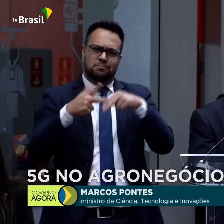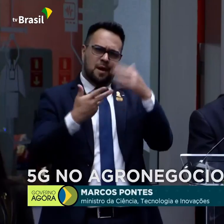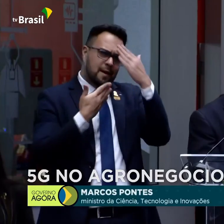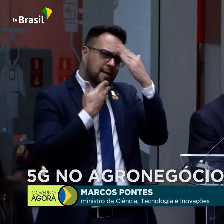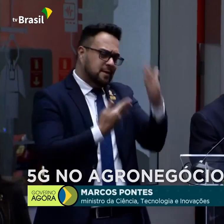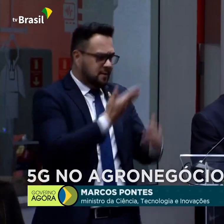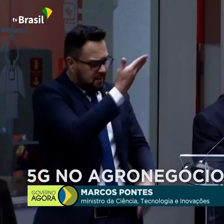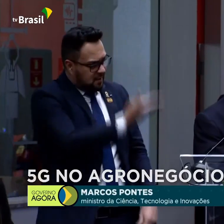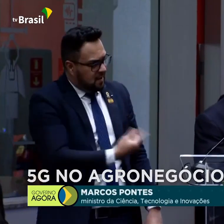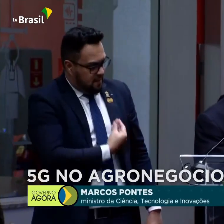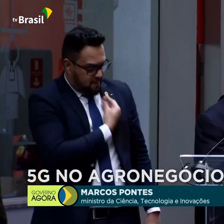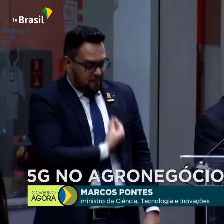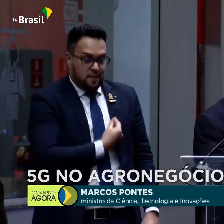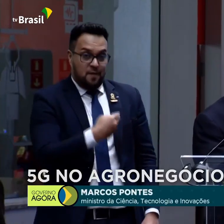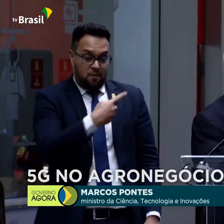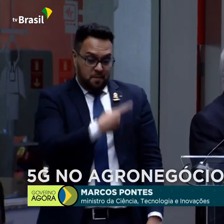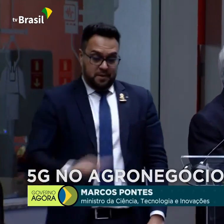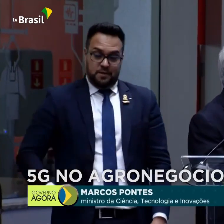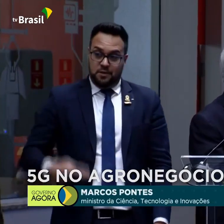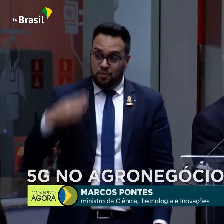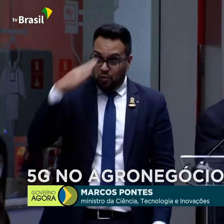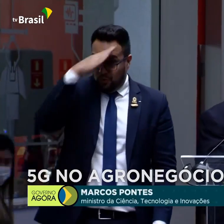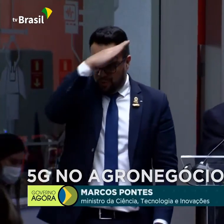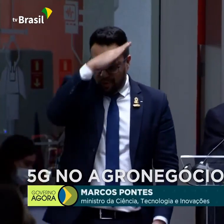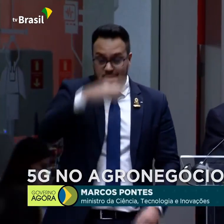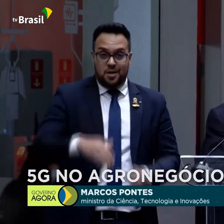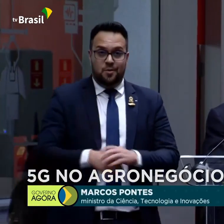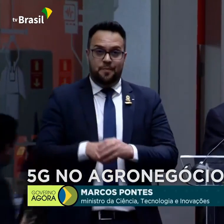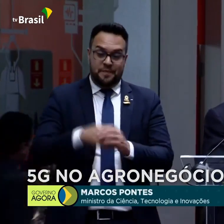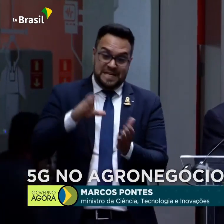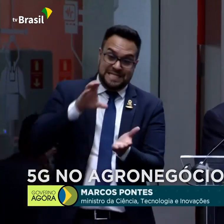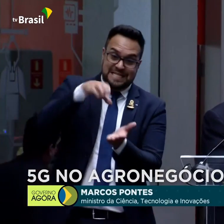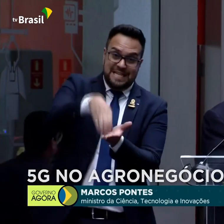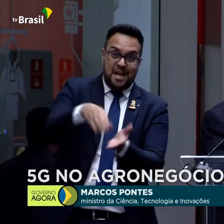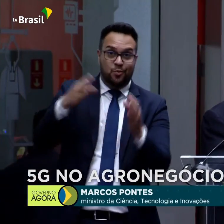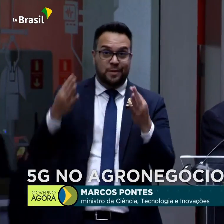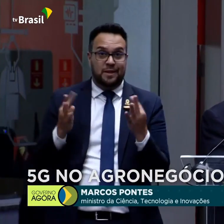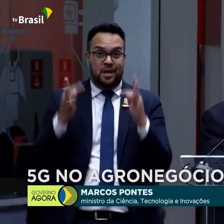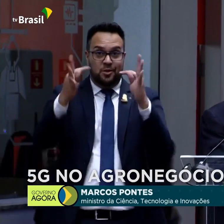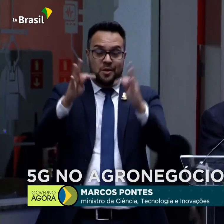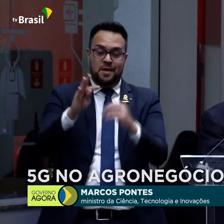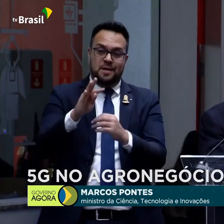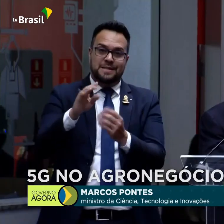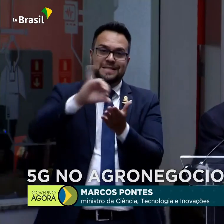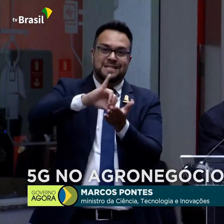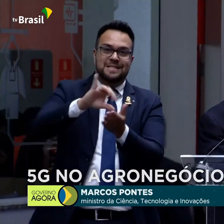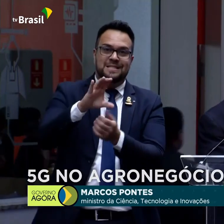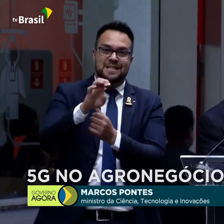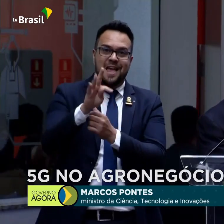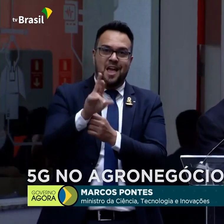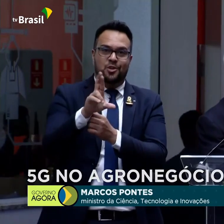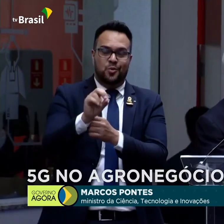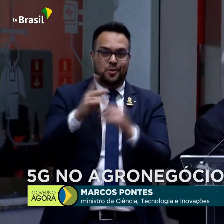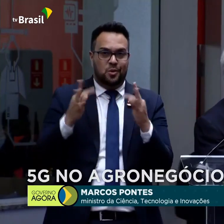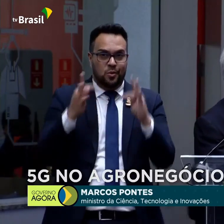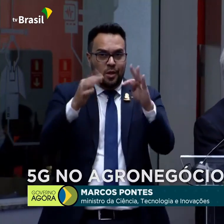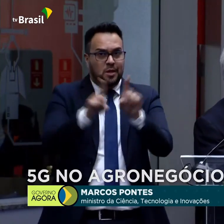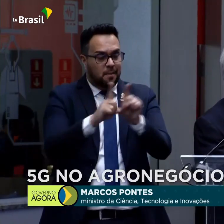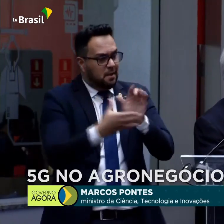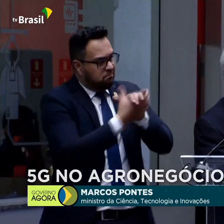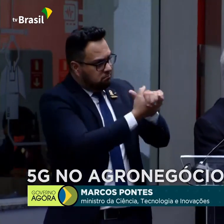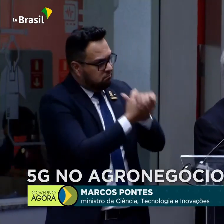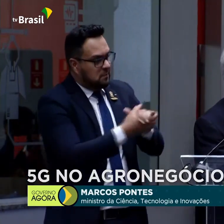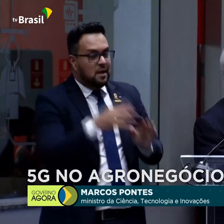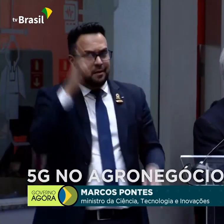muito a presença do nosso presidente Jair Bolsonaro, num centro de tecnologia. Agradecer aos meus amigos ministros, ministra